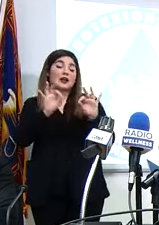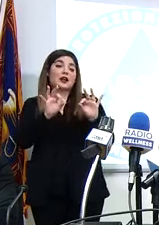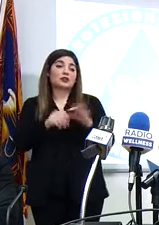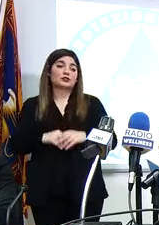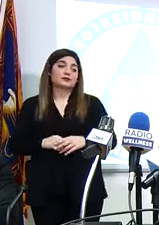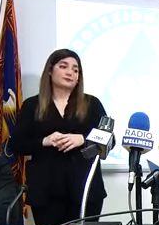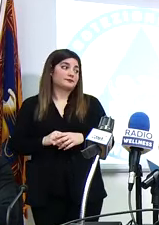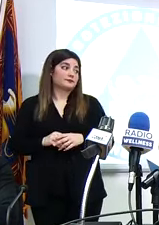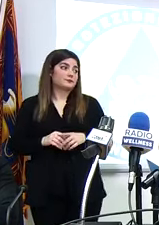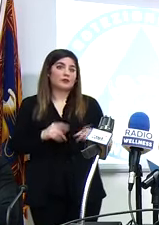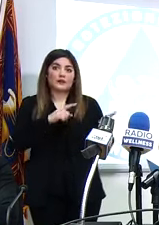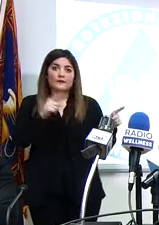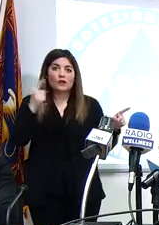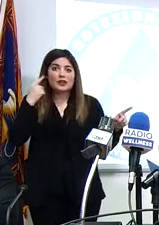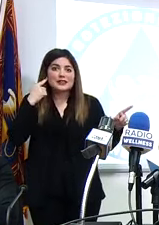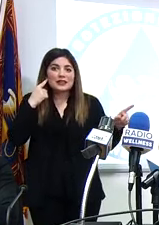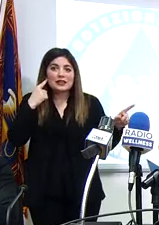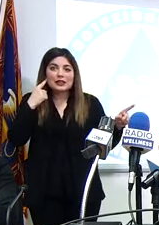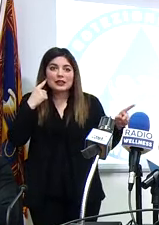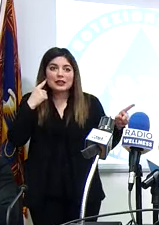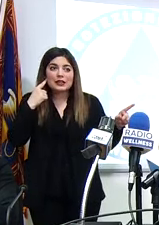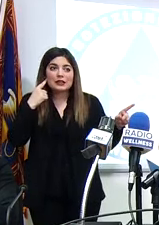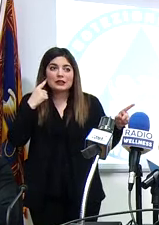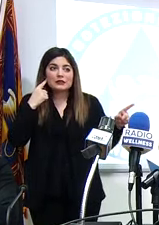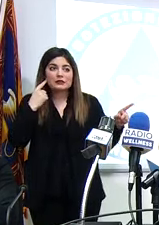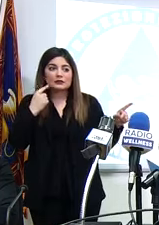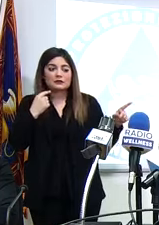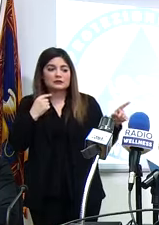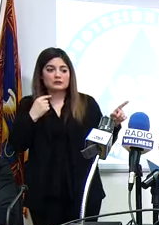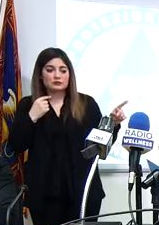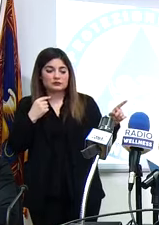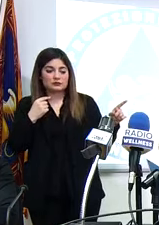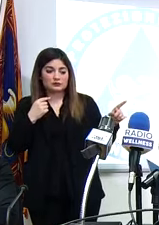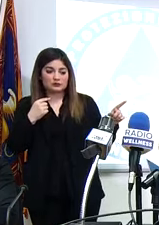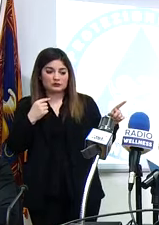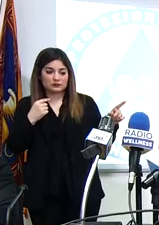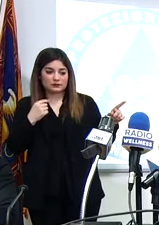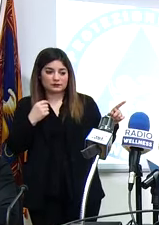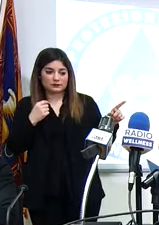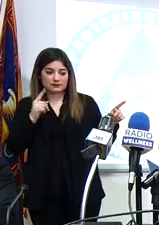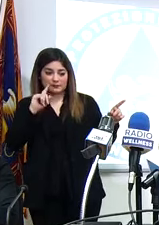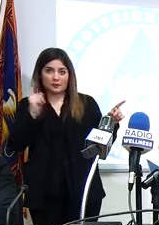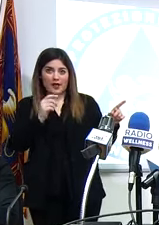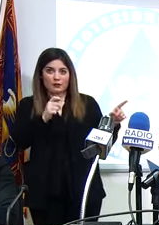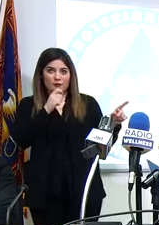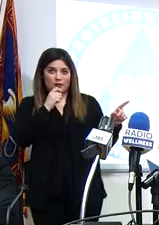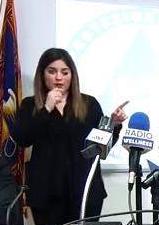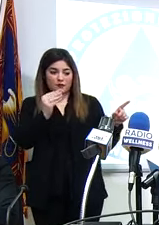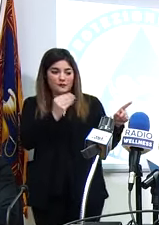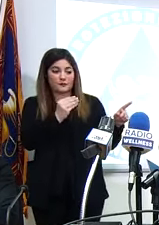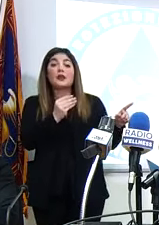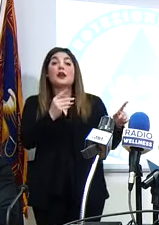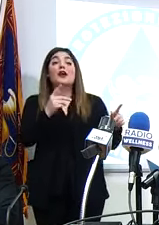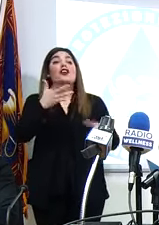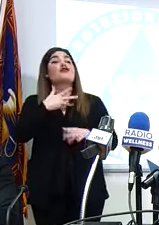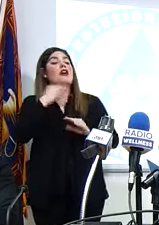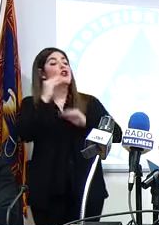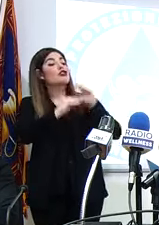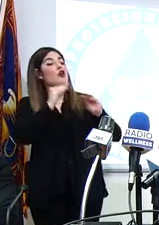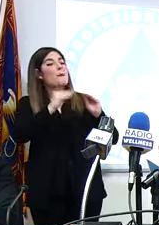Non sentite? Altre domande al professor Palù, Giacomuzzo,